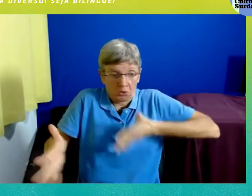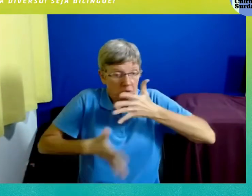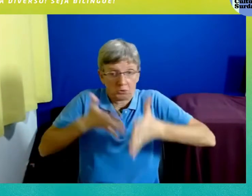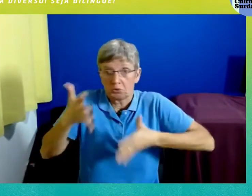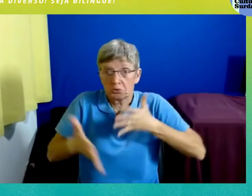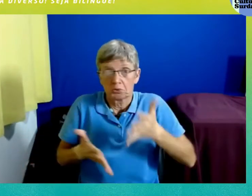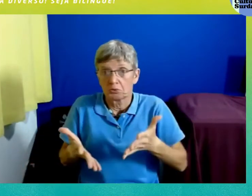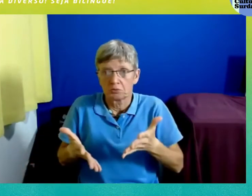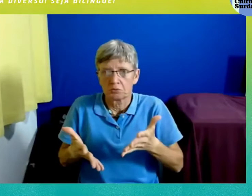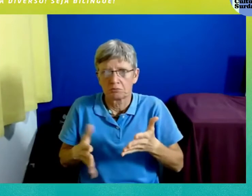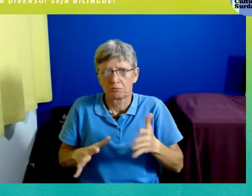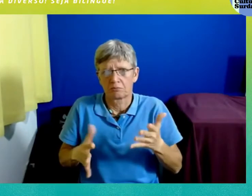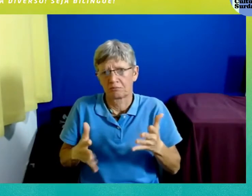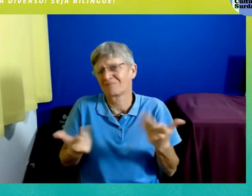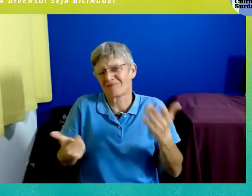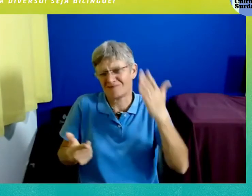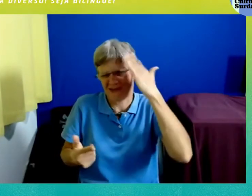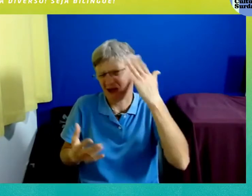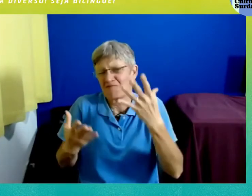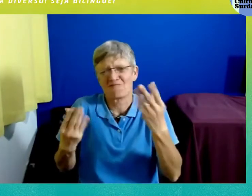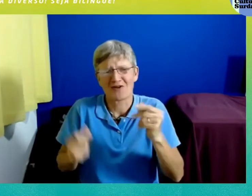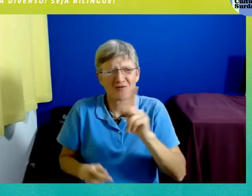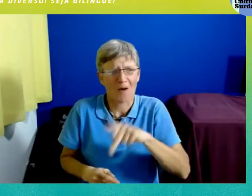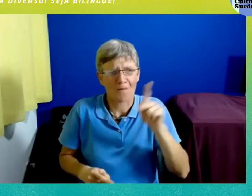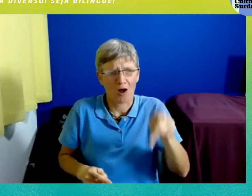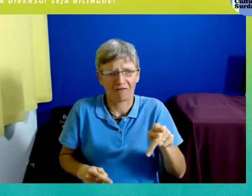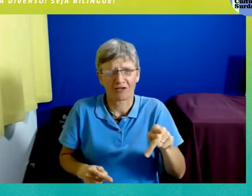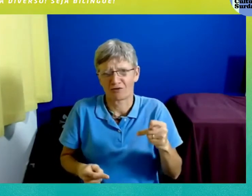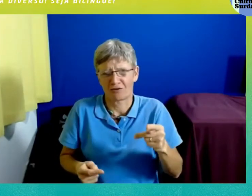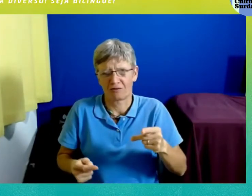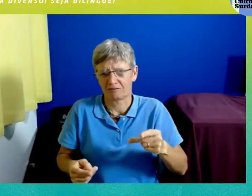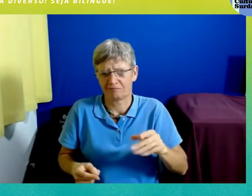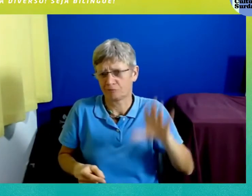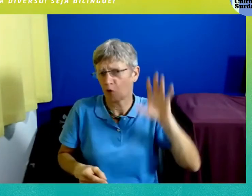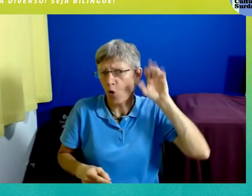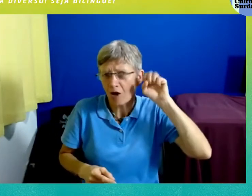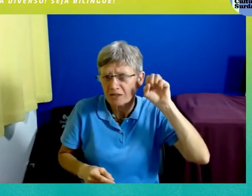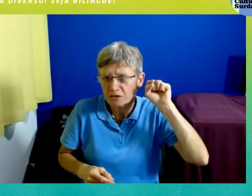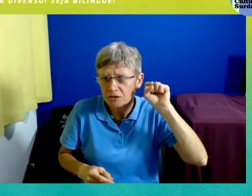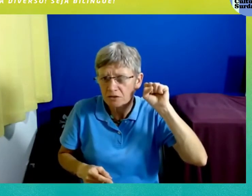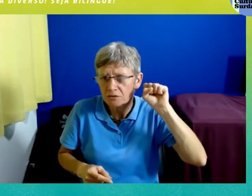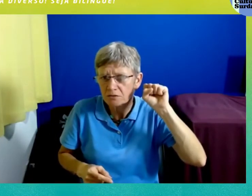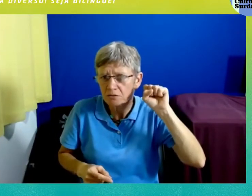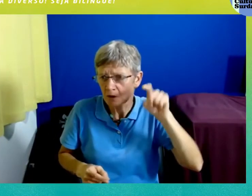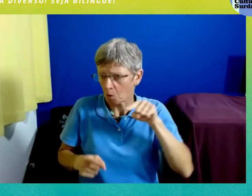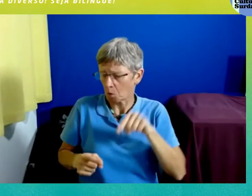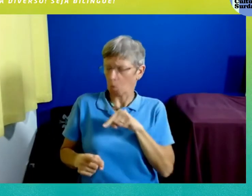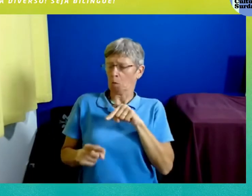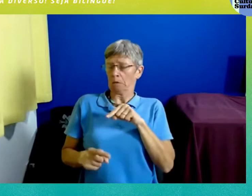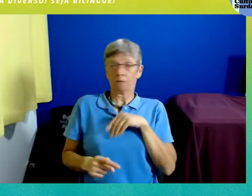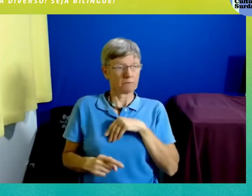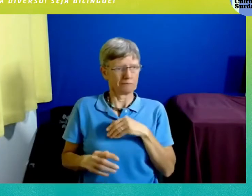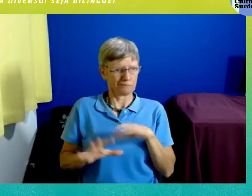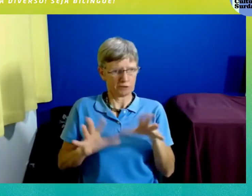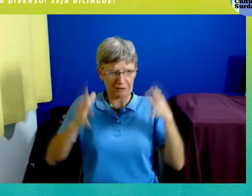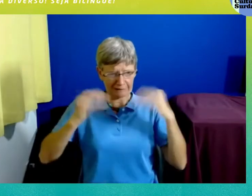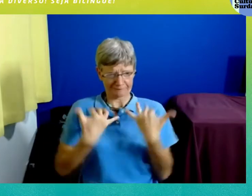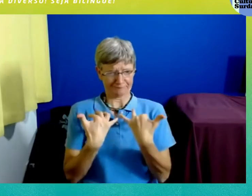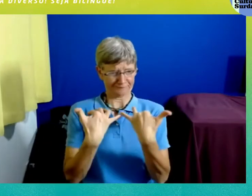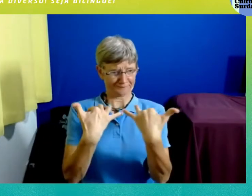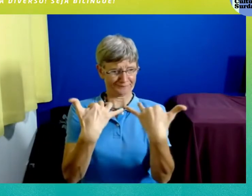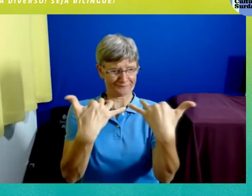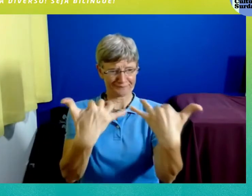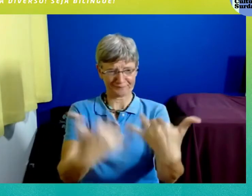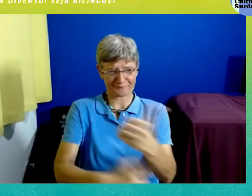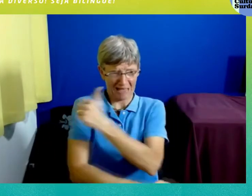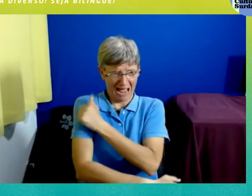é o professor que não sabe Libras. É complicado, porque o professor ouvinte...